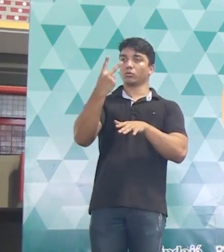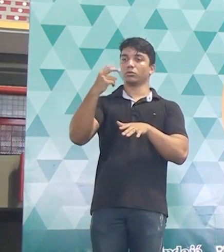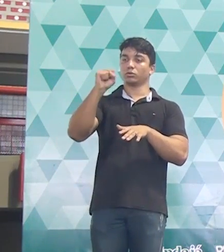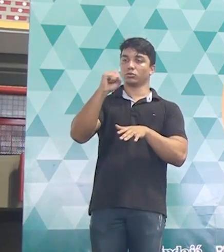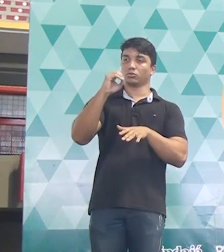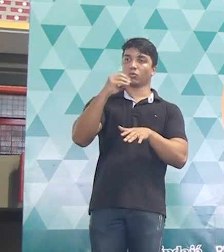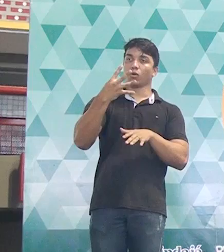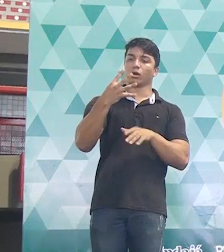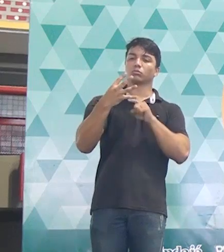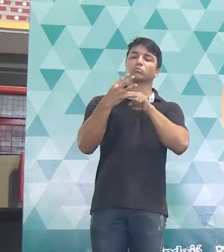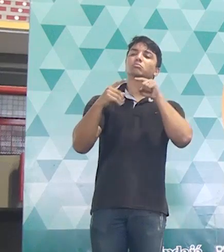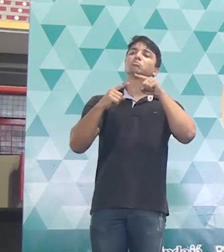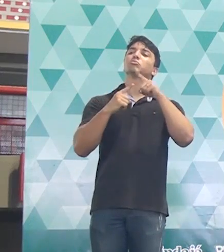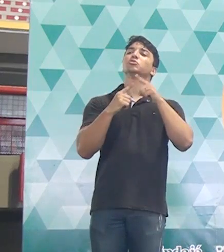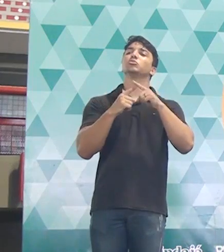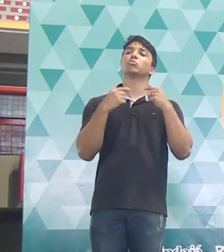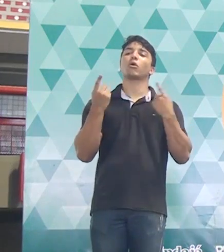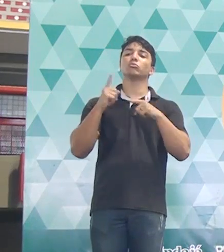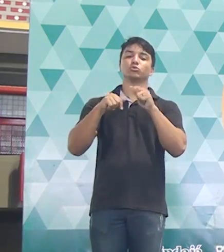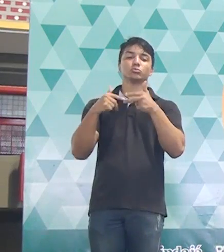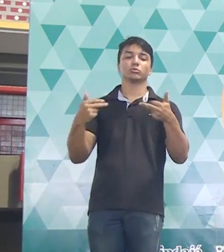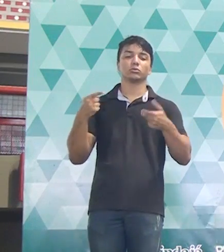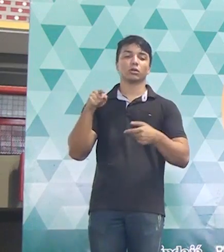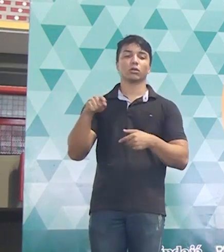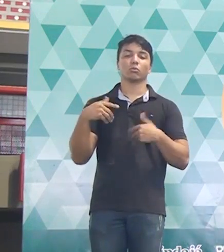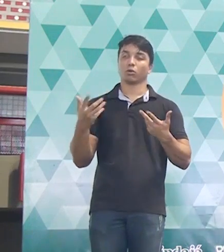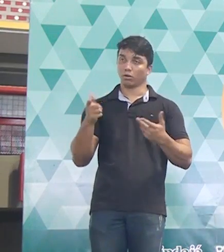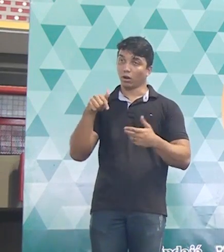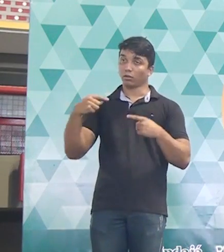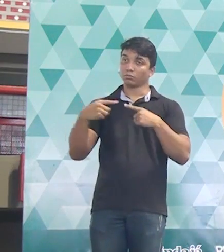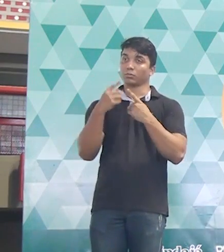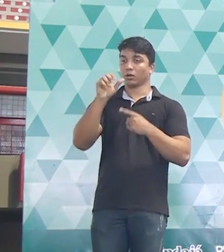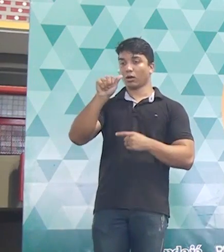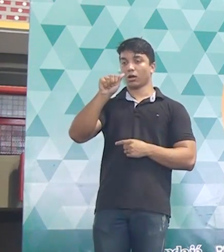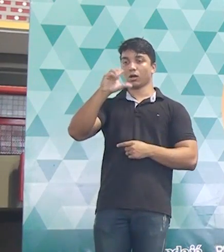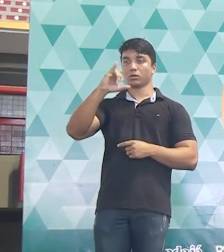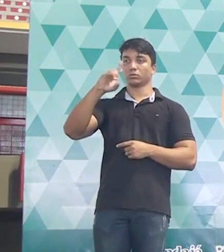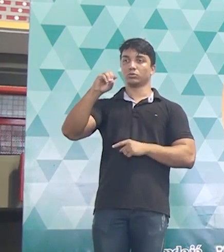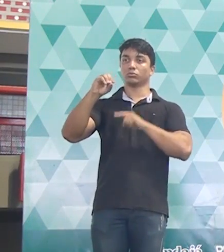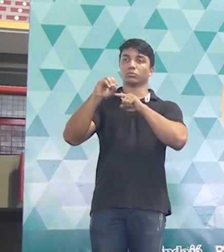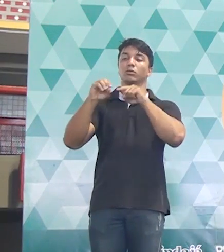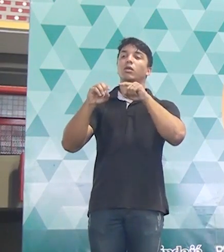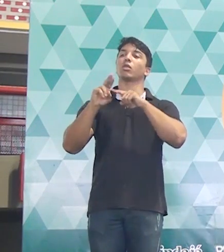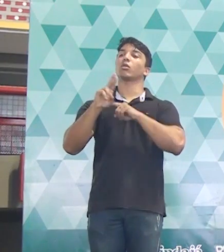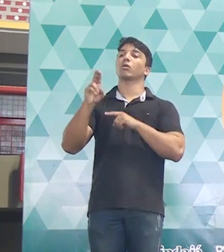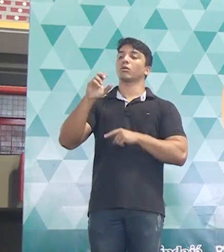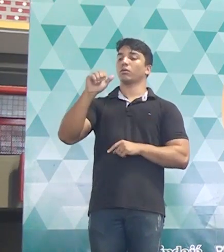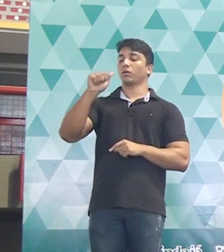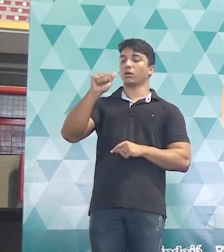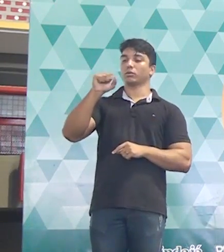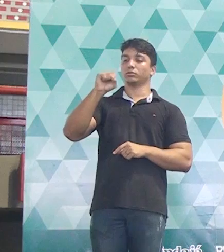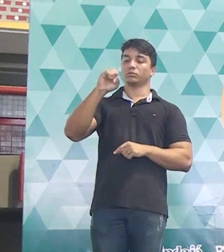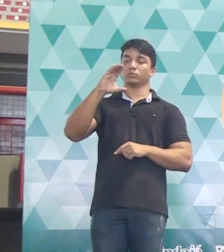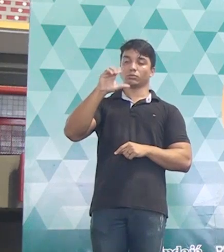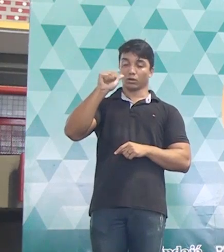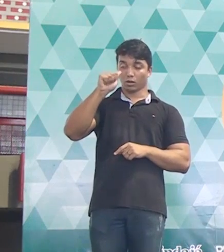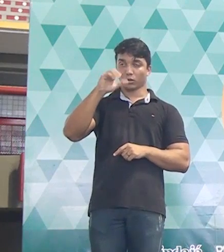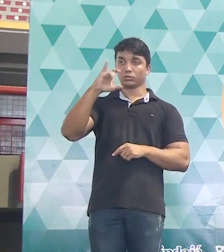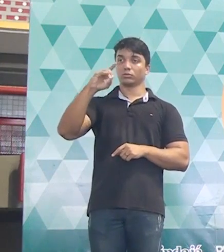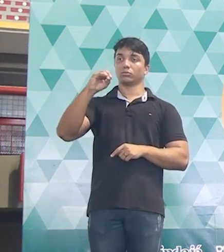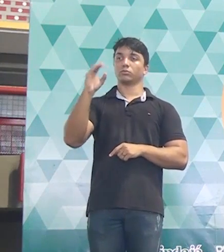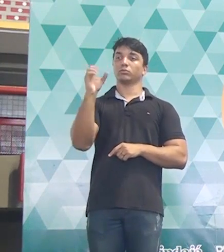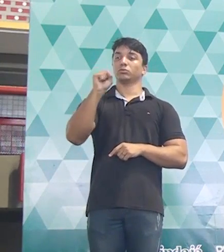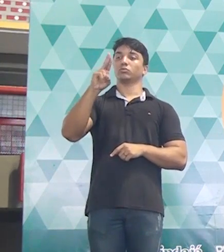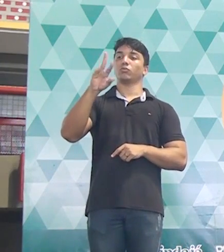H2SO4, que tipo de substância é essa? É um ácido, chamado ácido sulfúrico. Se o ácido